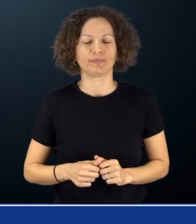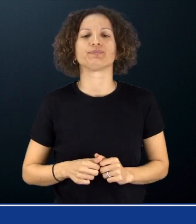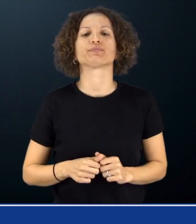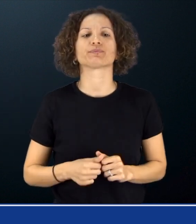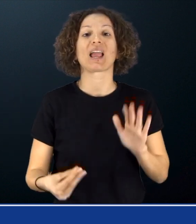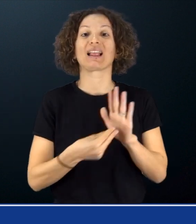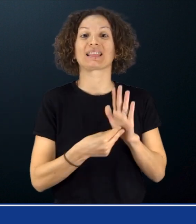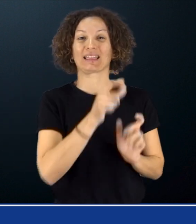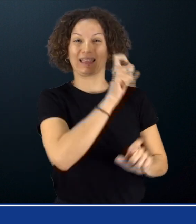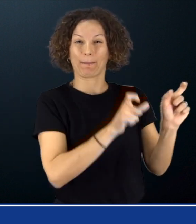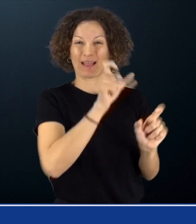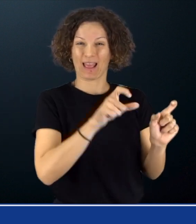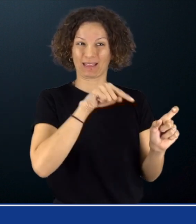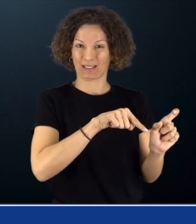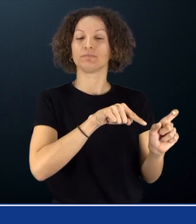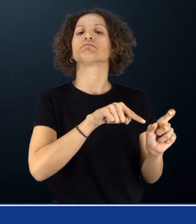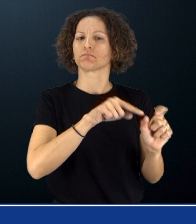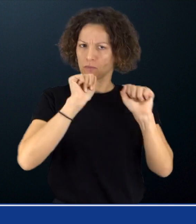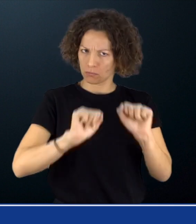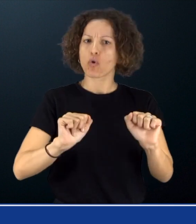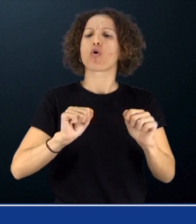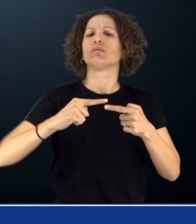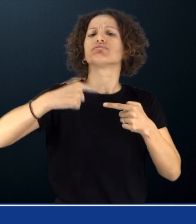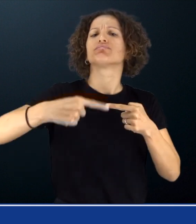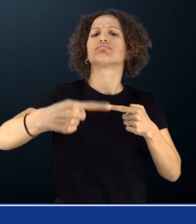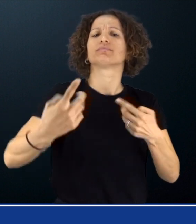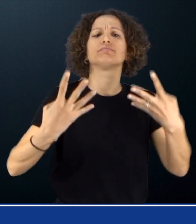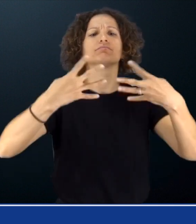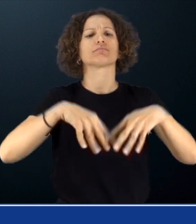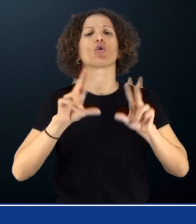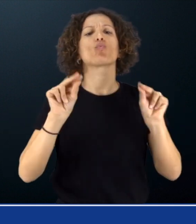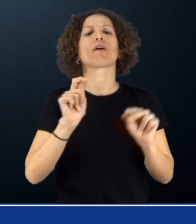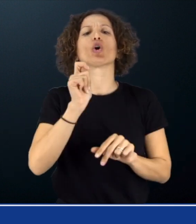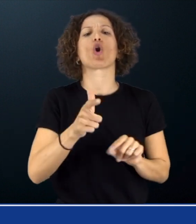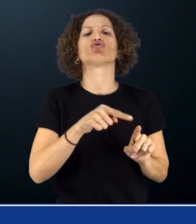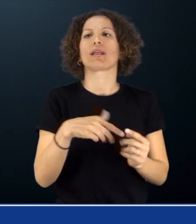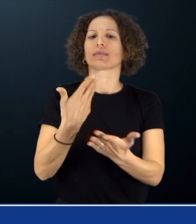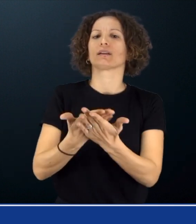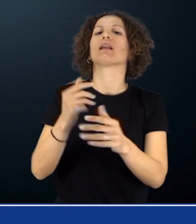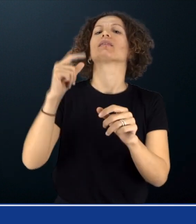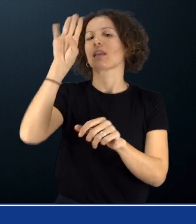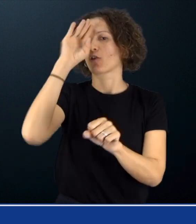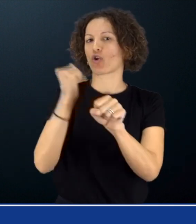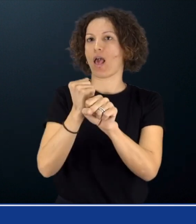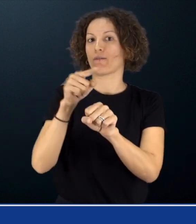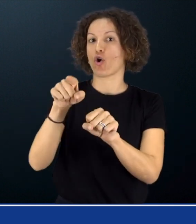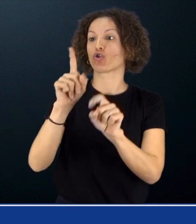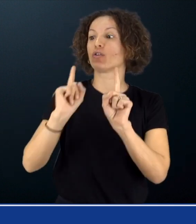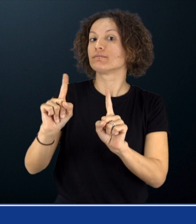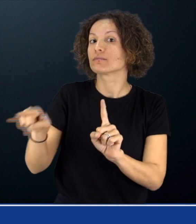'estensione del beneficio alle coppie di fatto, che comunque erano già equiparati ai coniugi. I dipendenti possono chiedere i nuovi